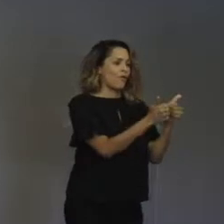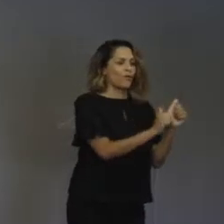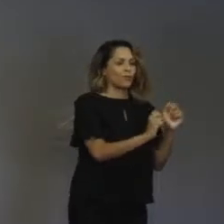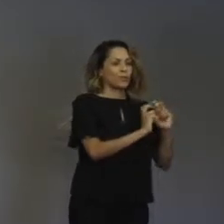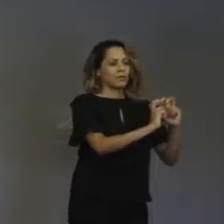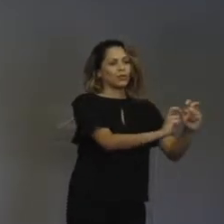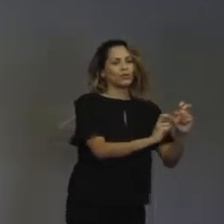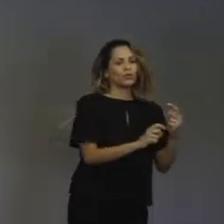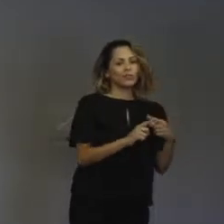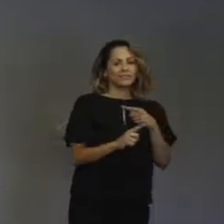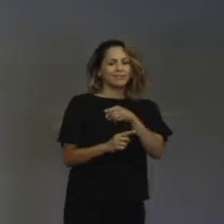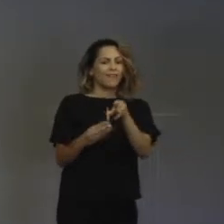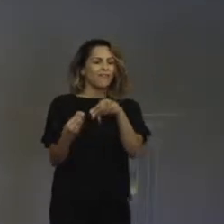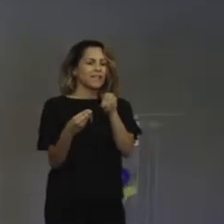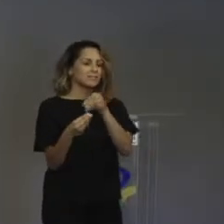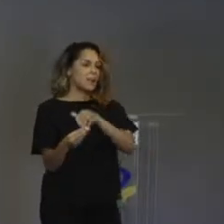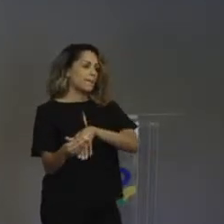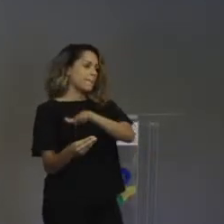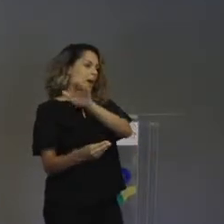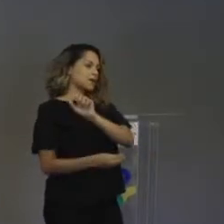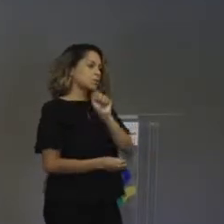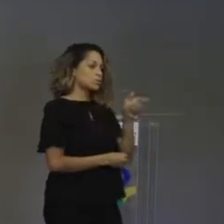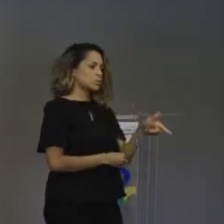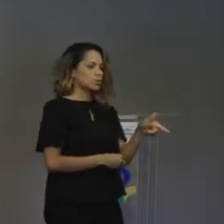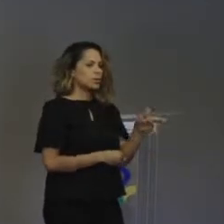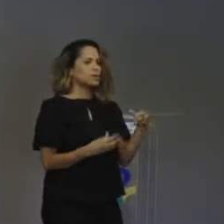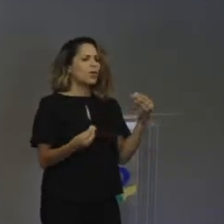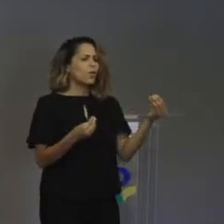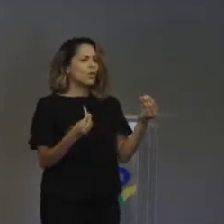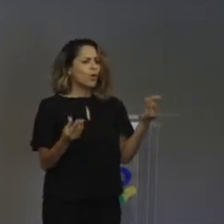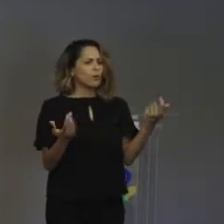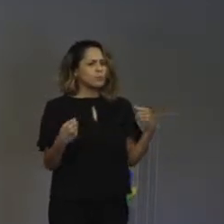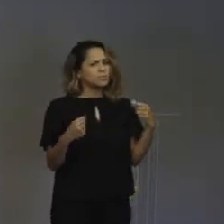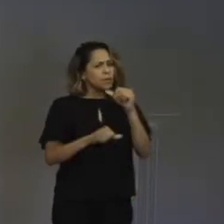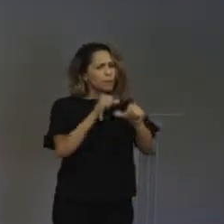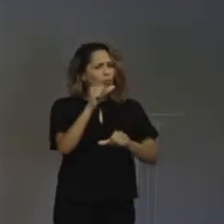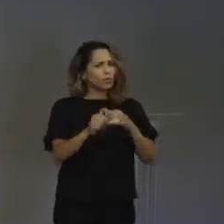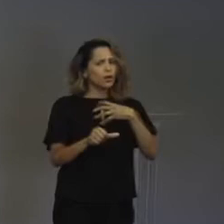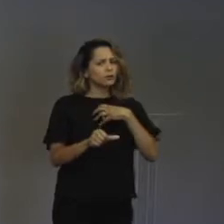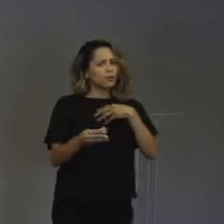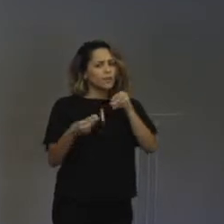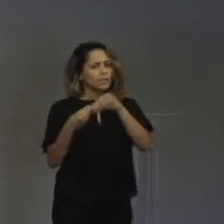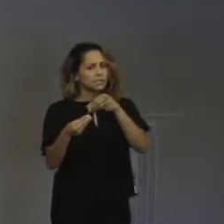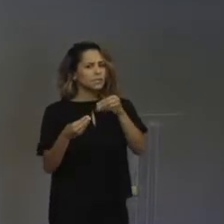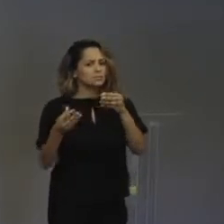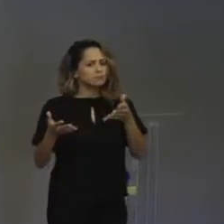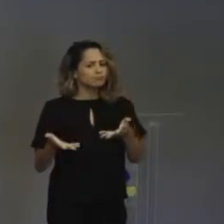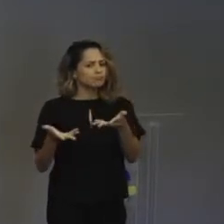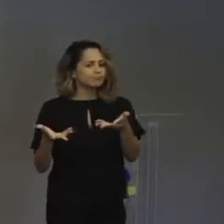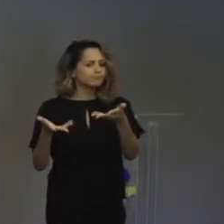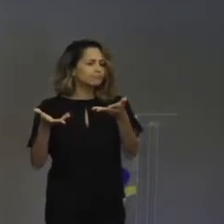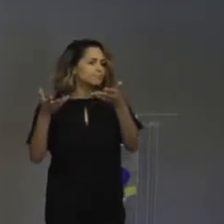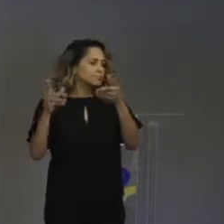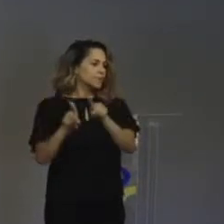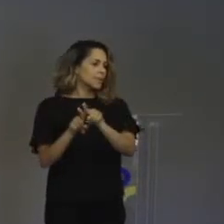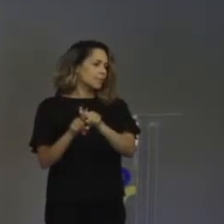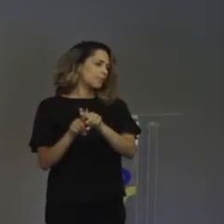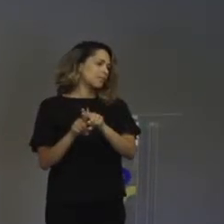menos flexibilidade. Como é que a gente faz, então? Vamos dar flexibilidade a esse transporte coletivo, né? Vamos melhorar